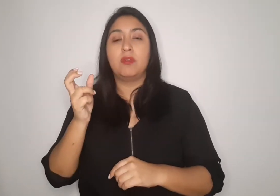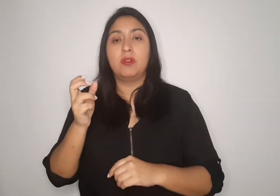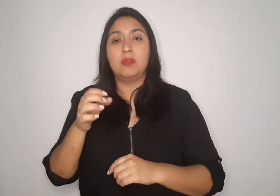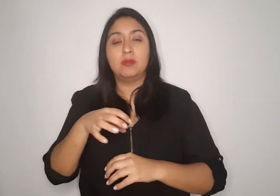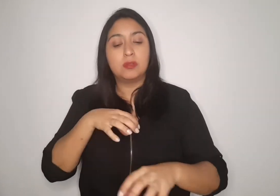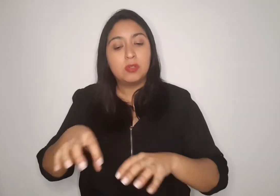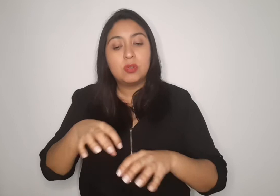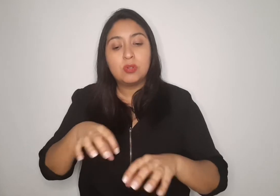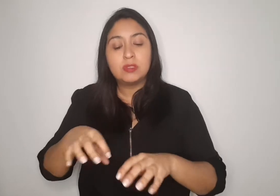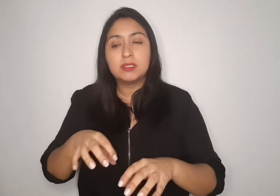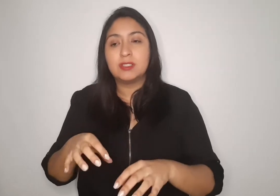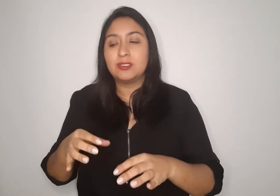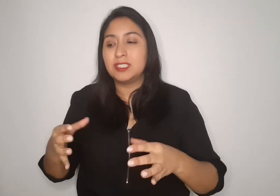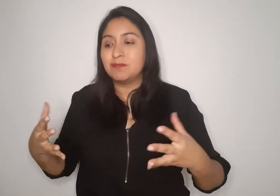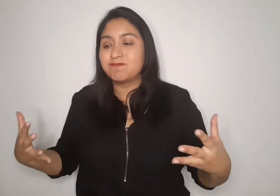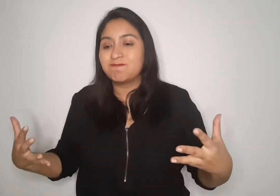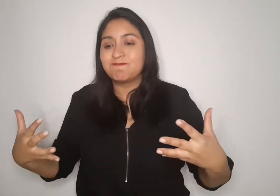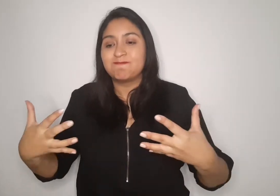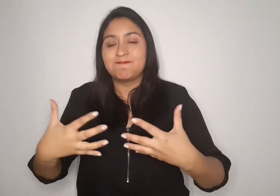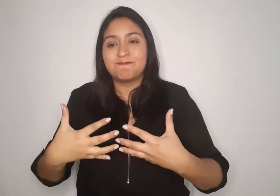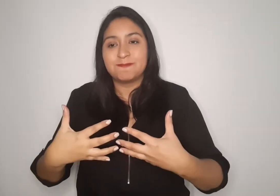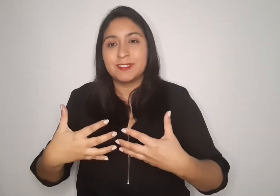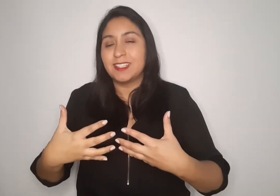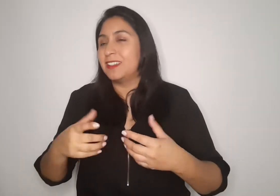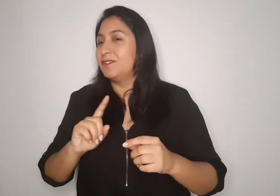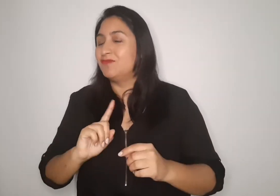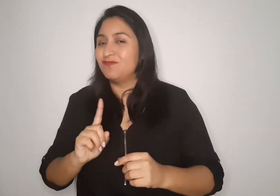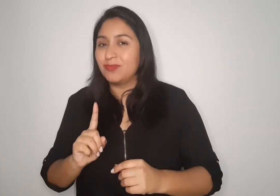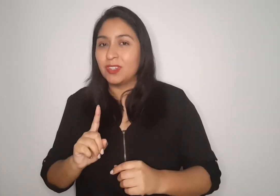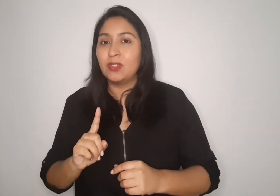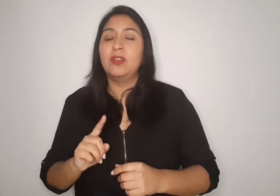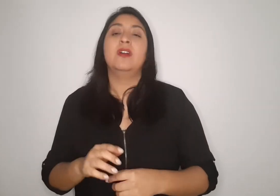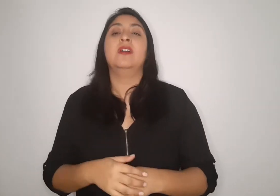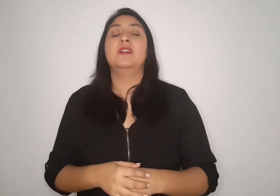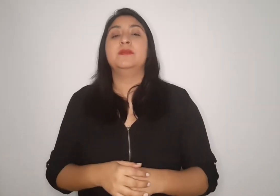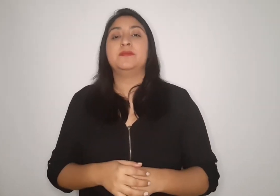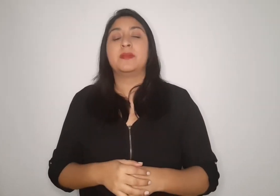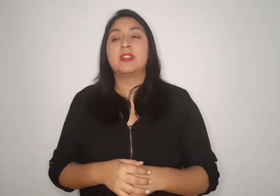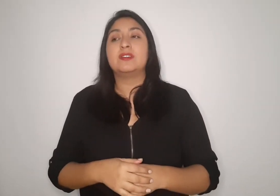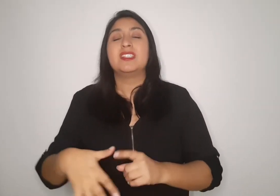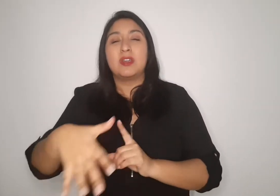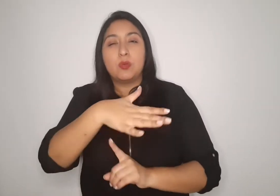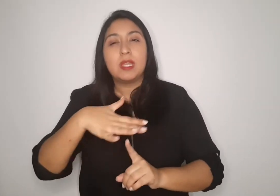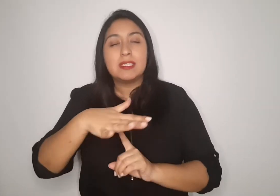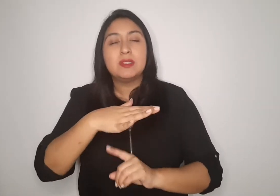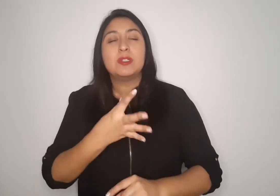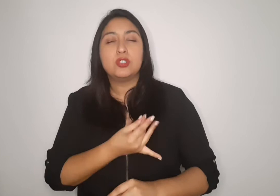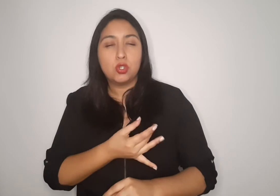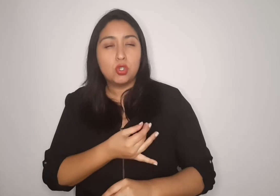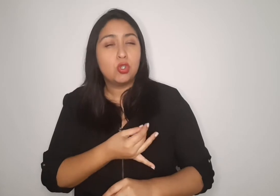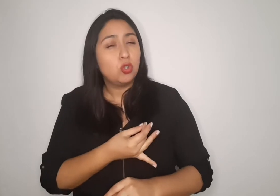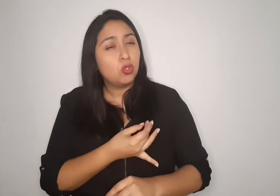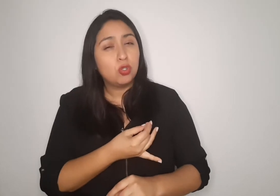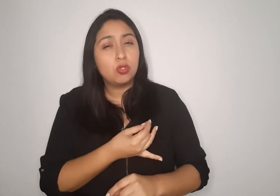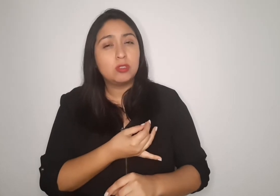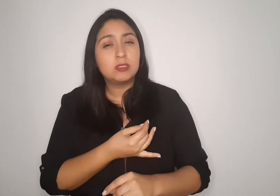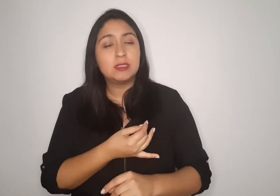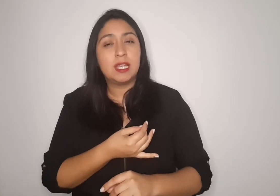estos elementos, parte de ellos también estaban encerrados en los museos aquí y en otras partes del mundo. Entonces era una situación muy dolorosa, ¿ya? Aquí